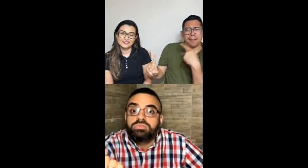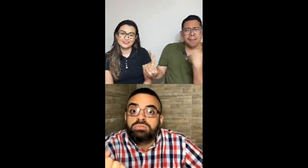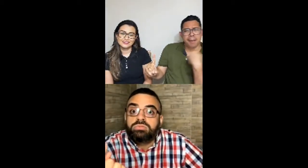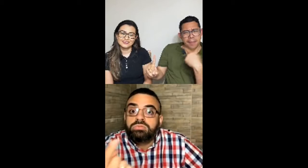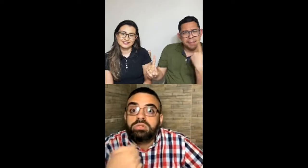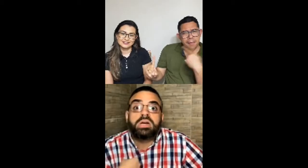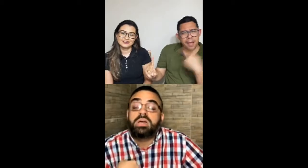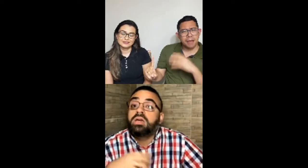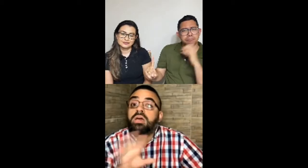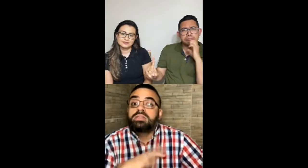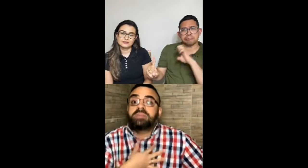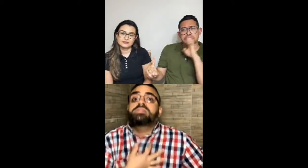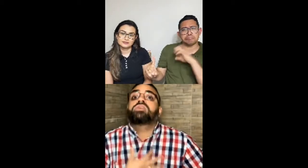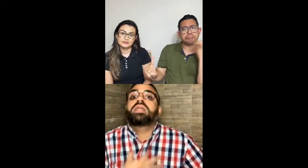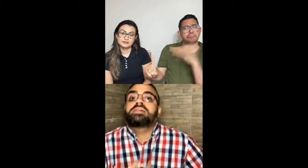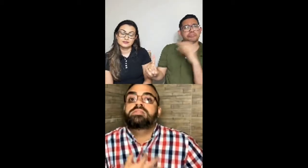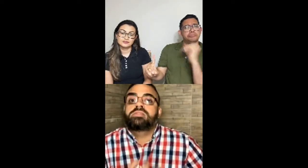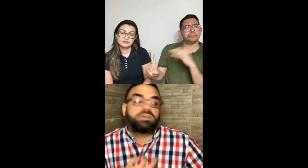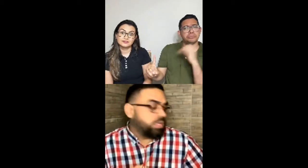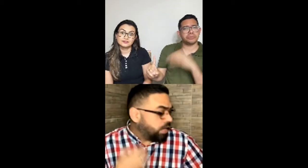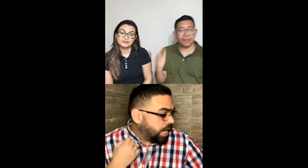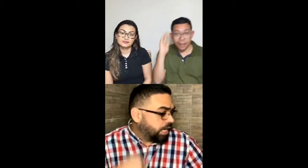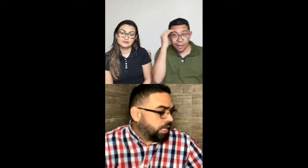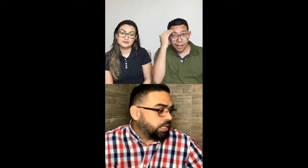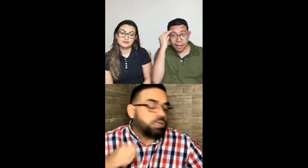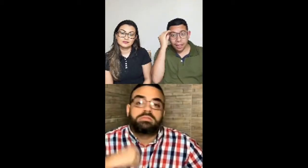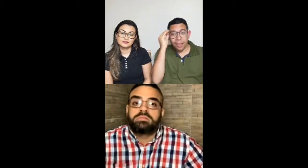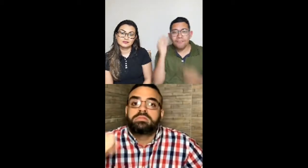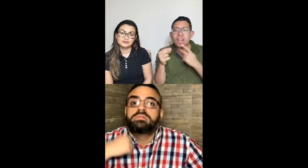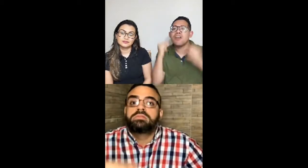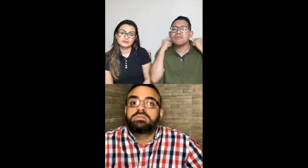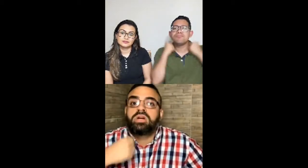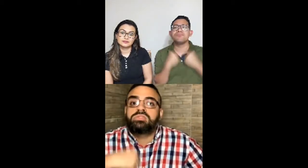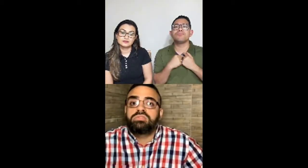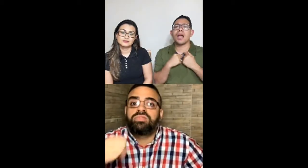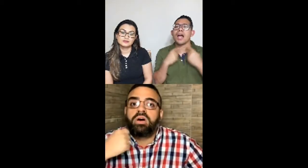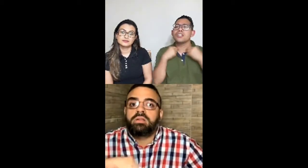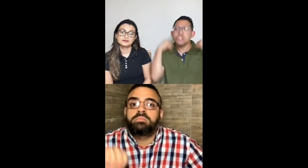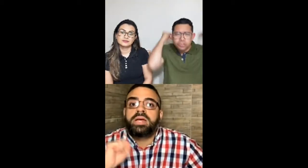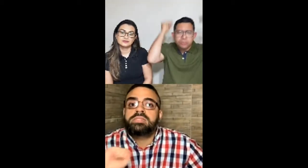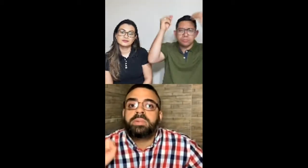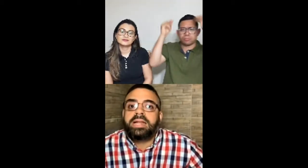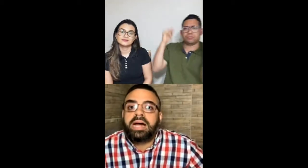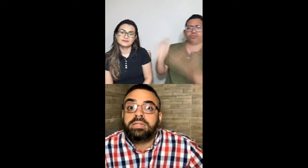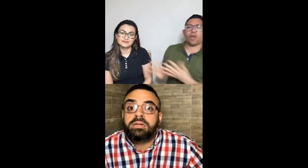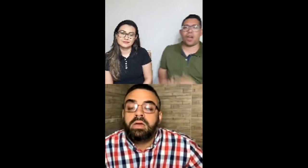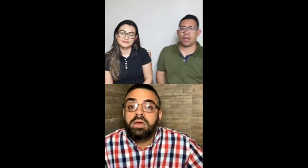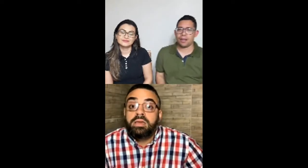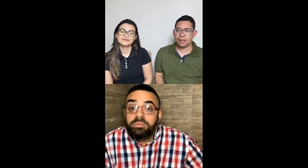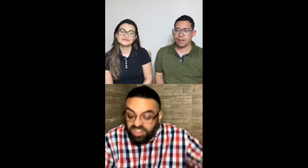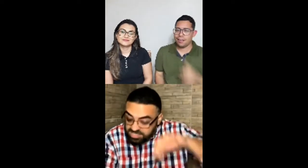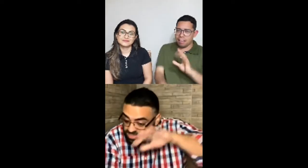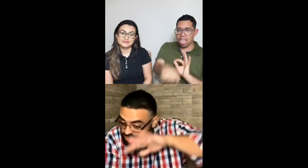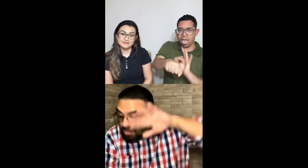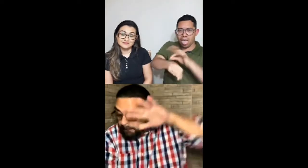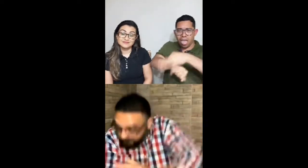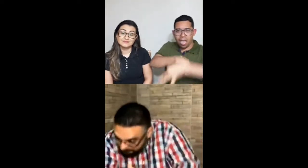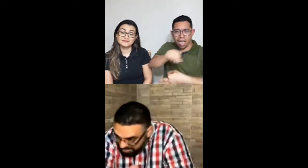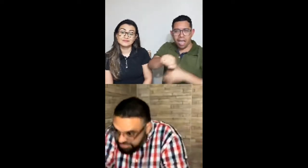que você está carregando? Ele fica no chão que não vale nada, não. Eles falando. Sabe esse colarzinho seu aí, ó?